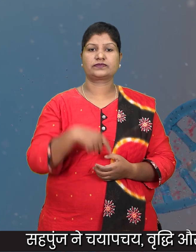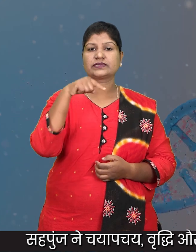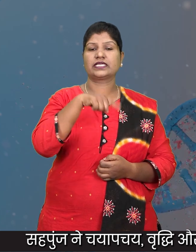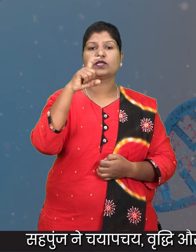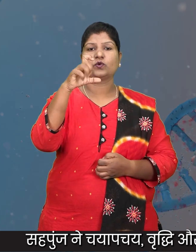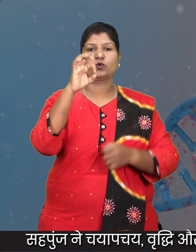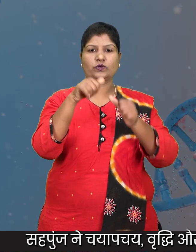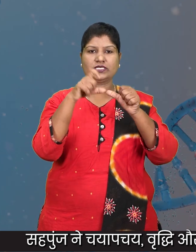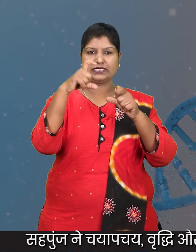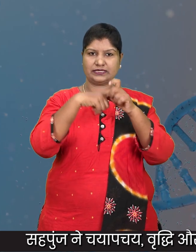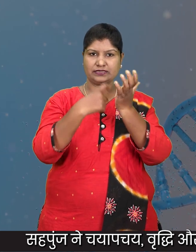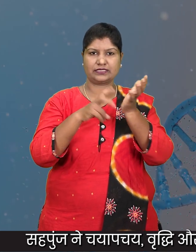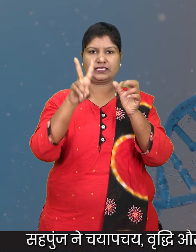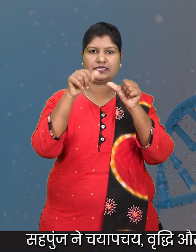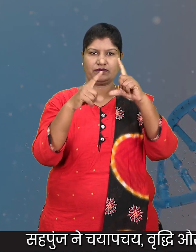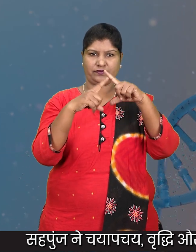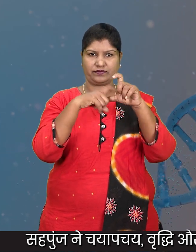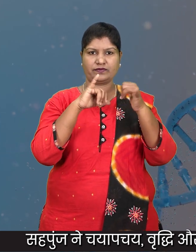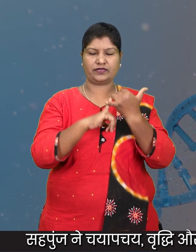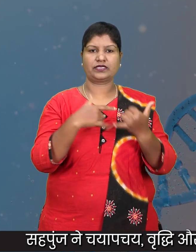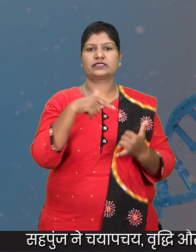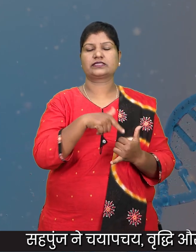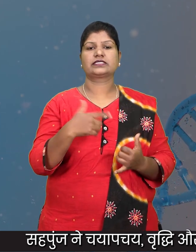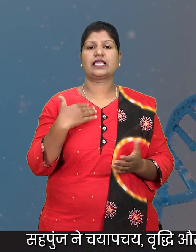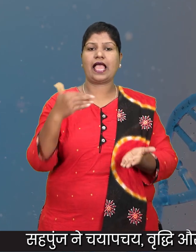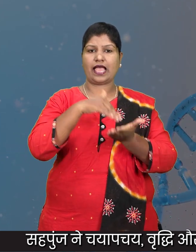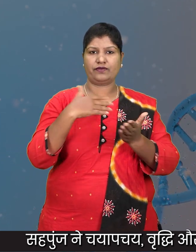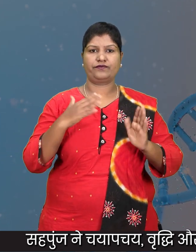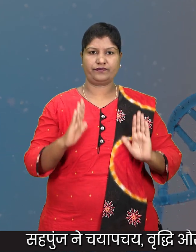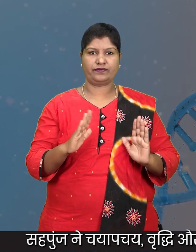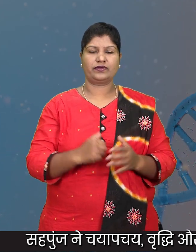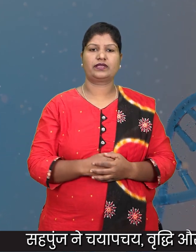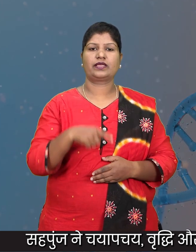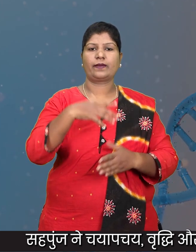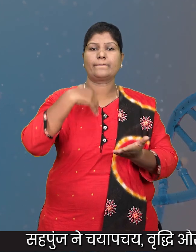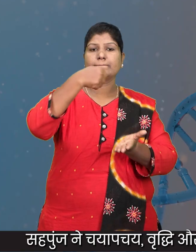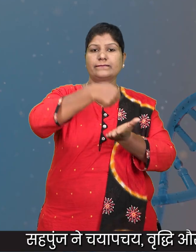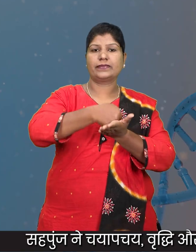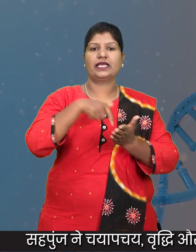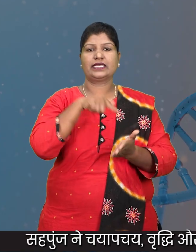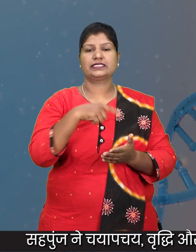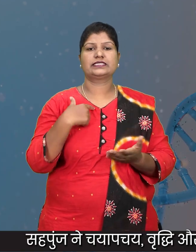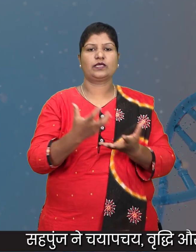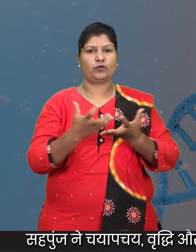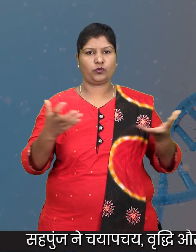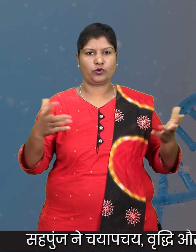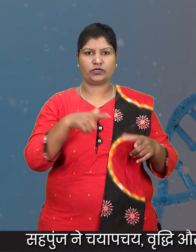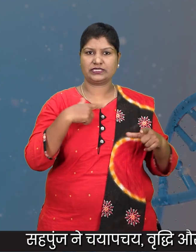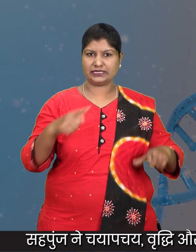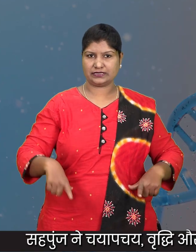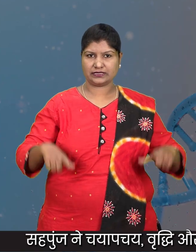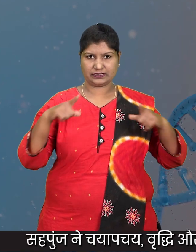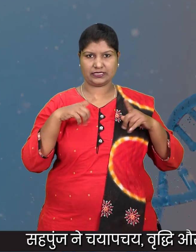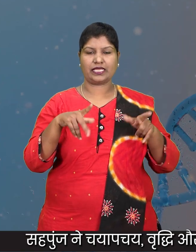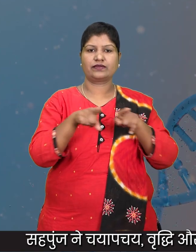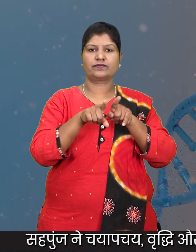सहपुंज ने चयापचय, वृद्धि और प्रजनन जैसे जीवन के मूल गुणों का प्रदर्शन किया।